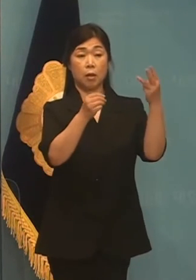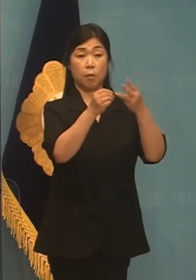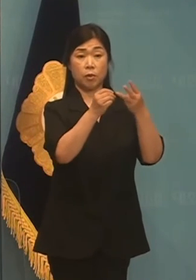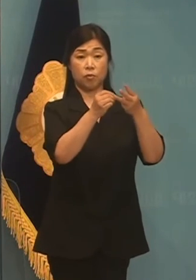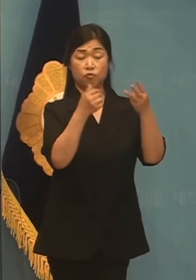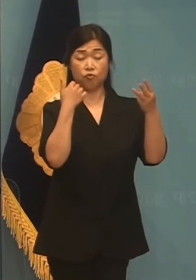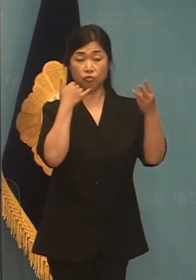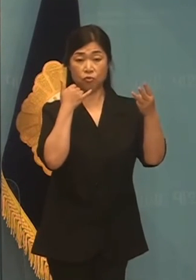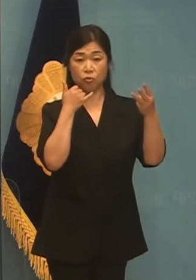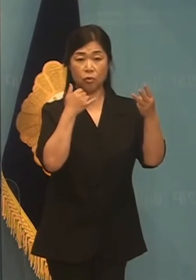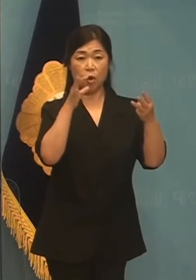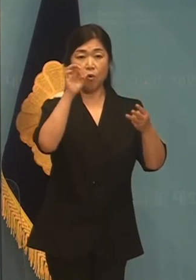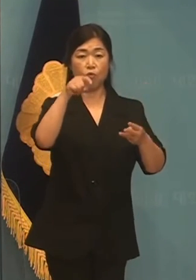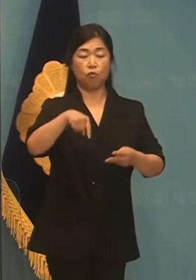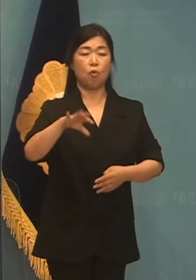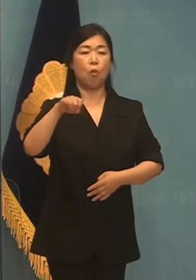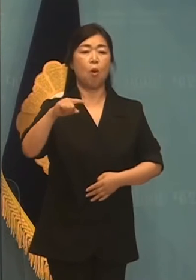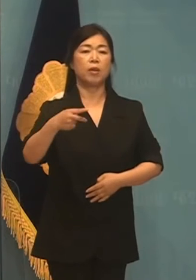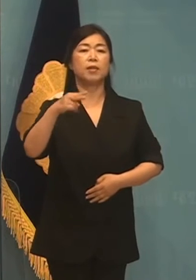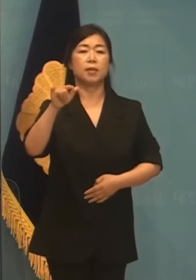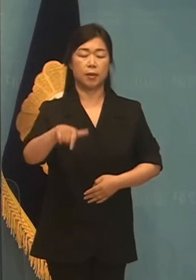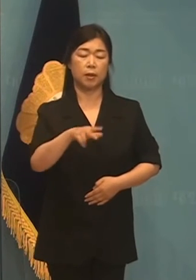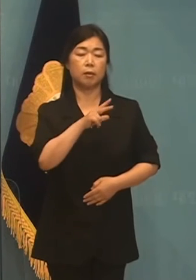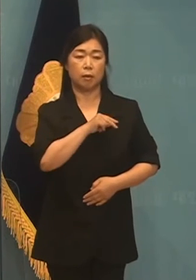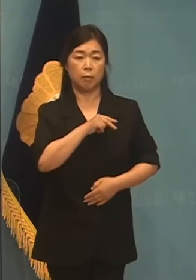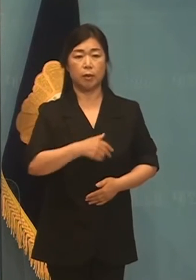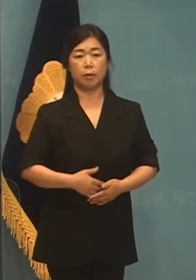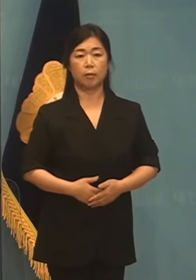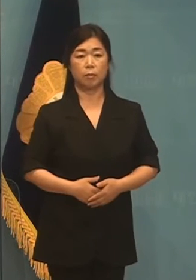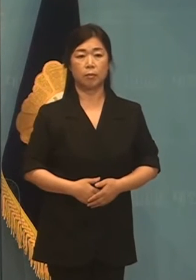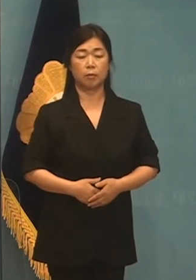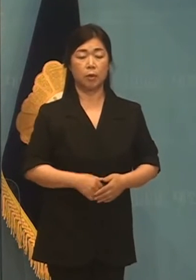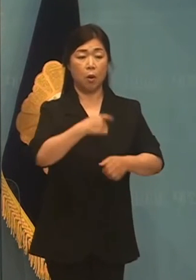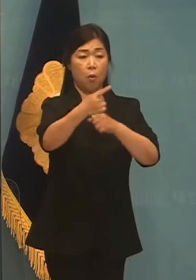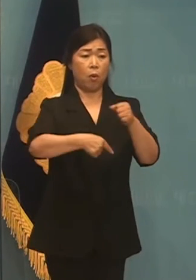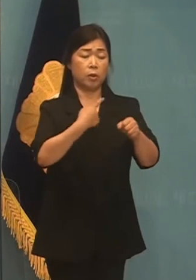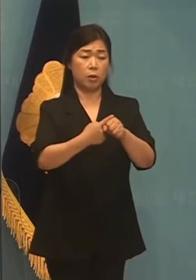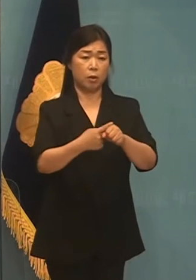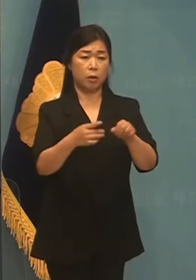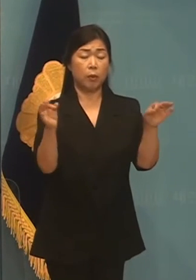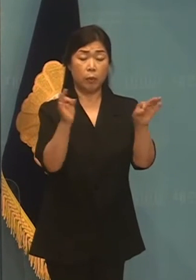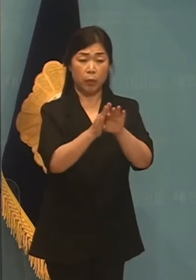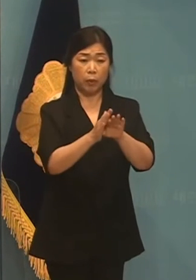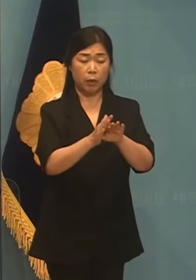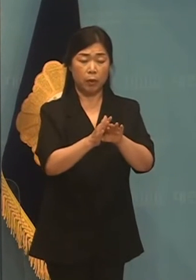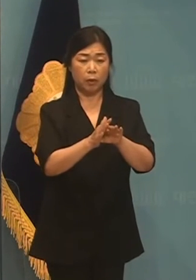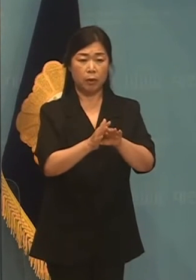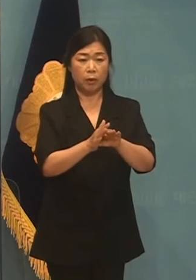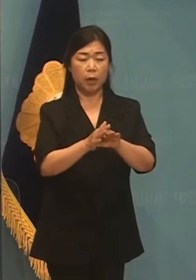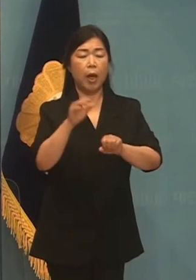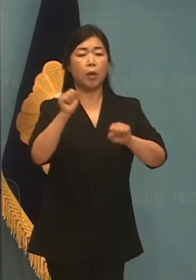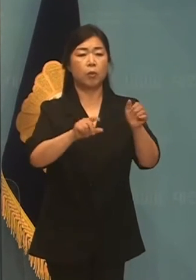셋째는 우원식 의원입니다. 탈원전 선동 부장입니다.